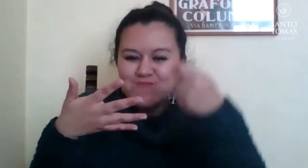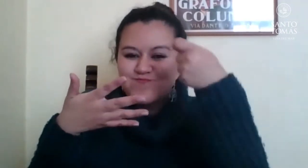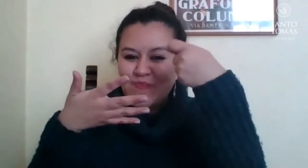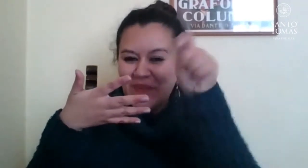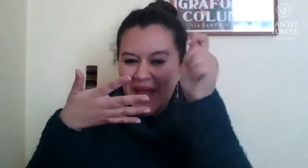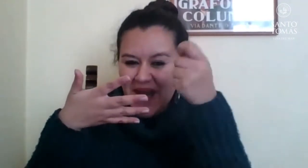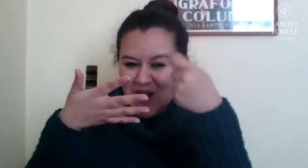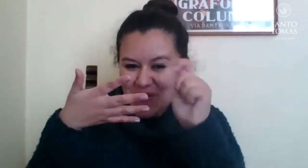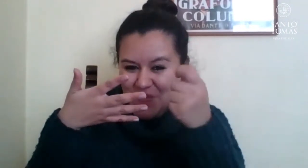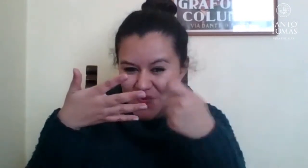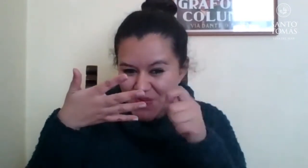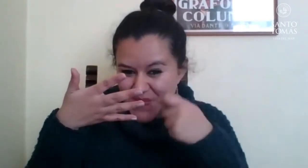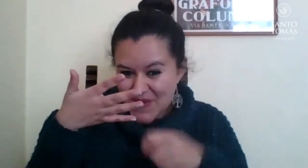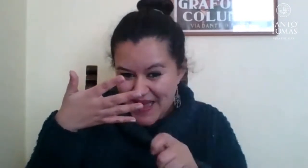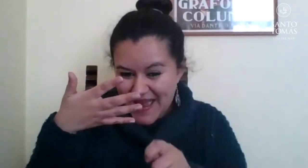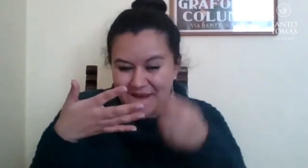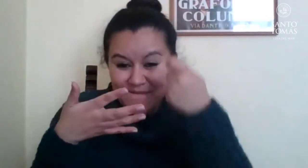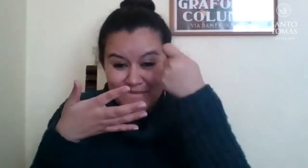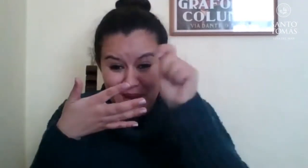Evaluación, evaluación.